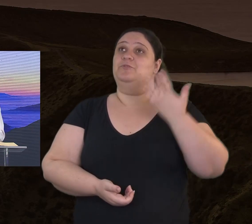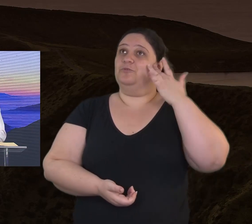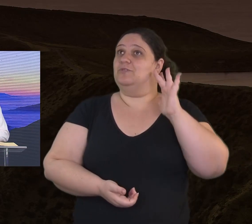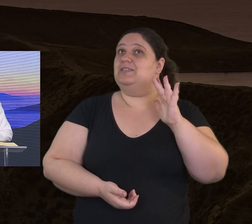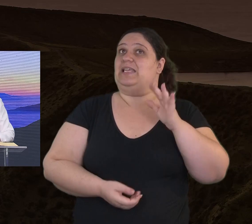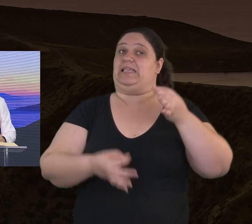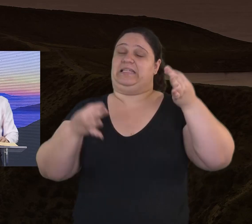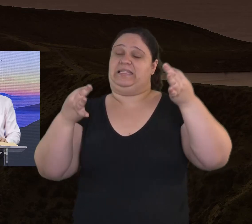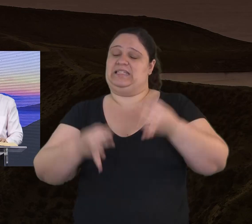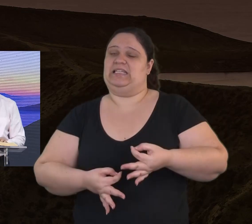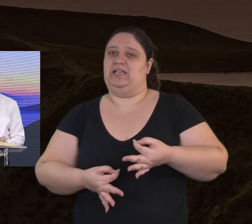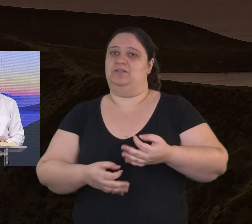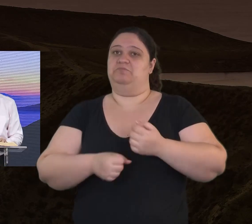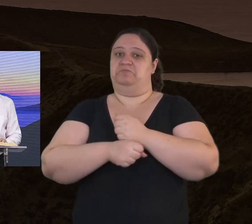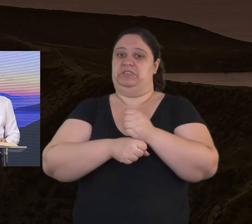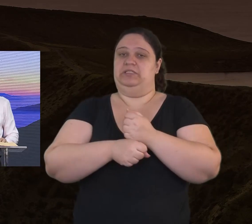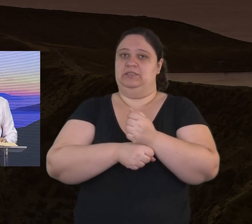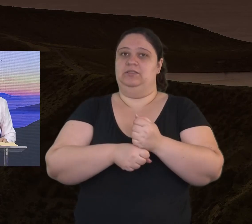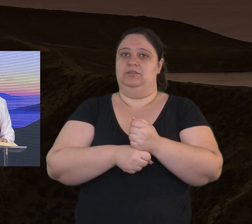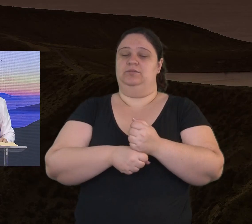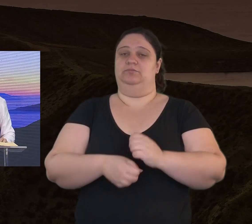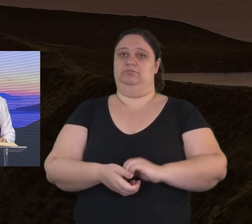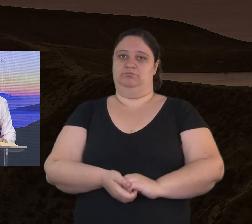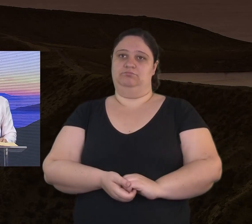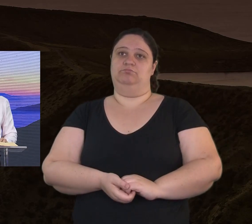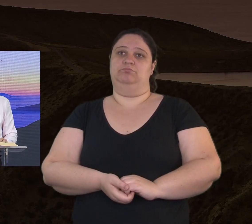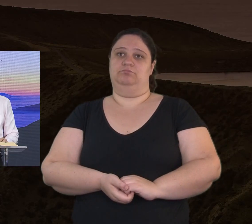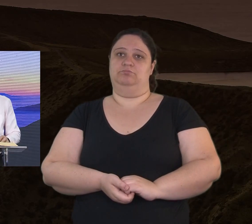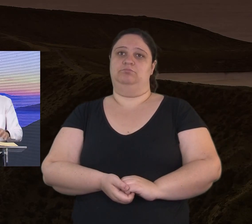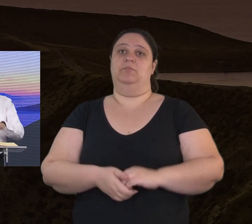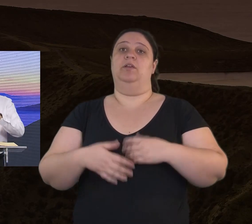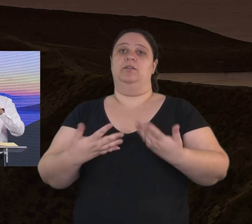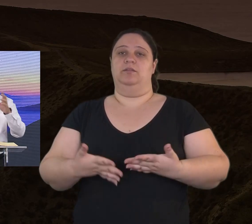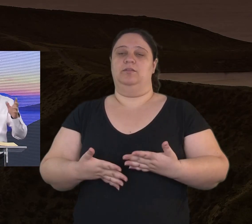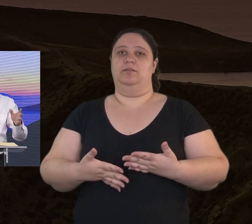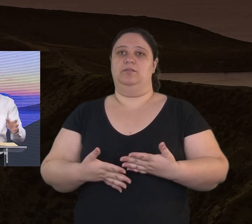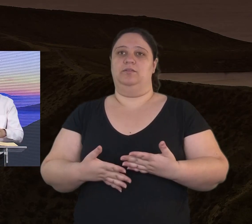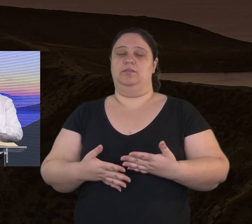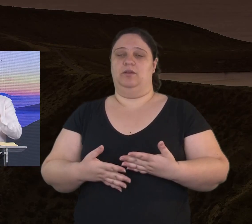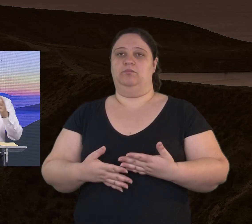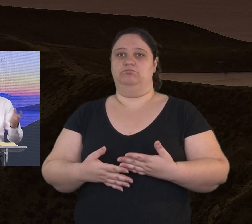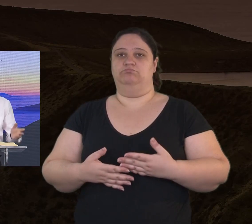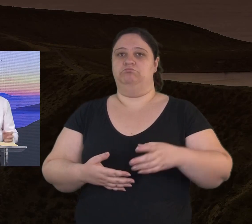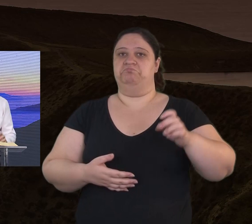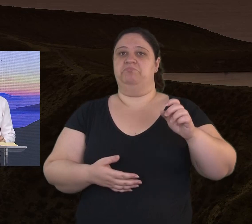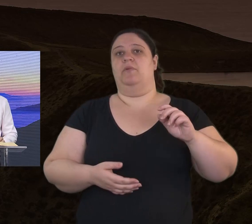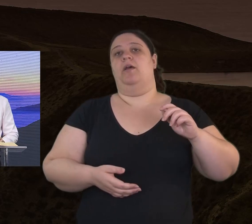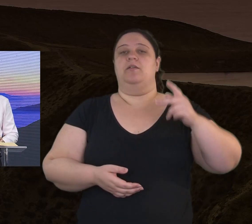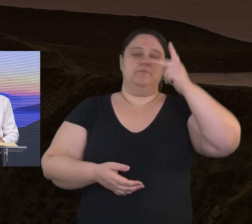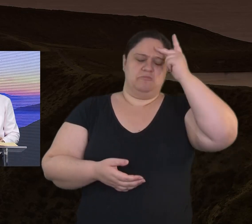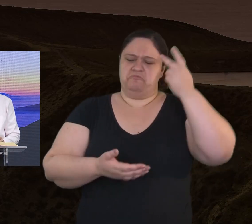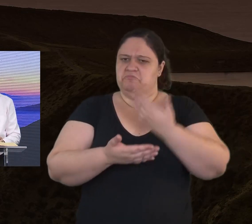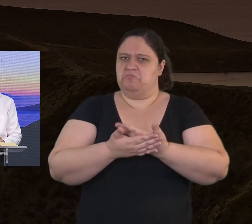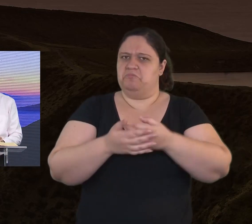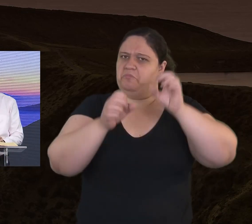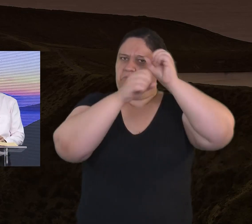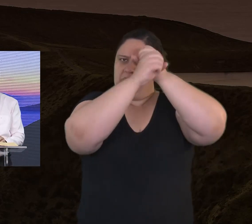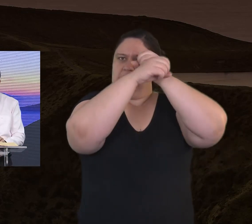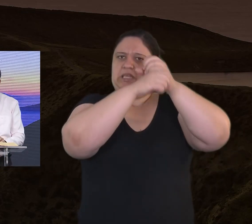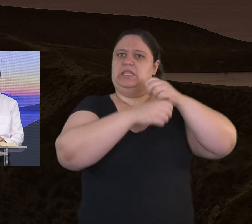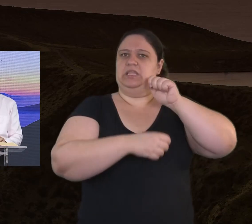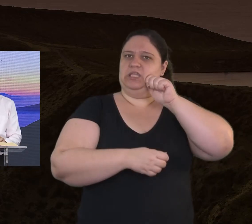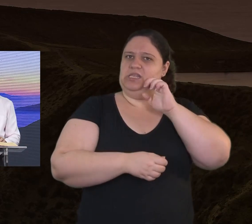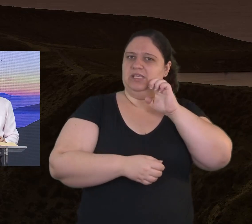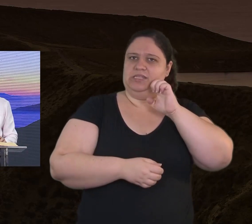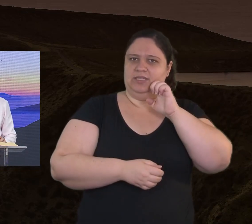né, quantos anos, né, o universo, a idade do universo, segundo os cientistas, né, tem